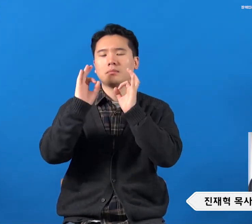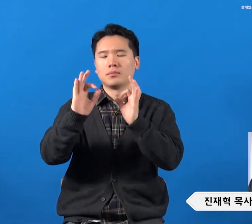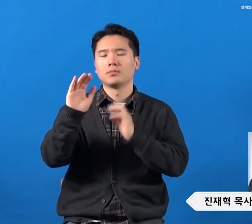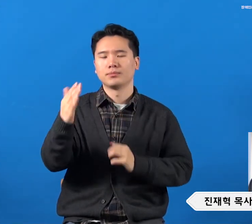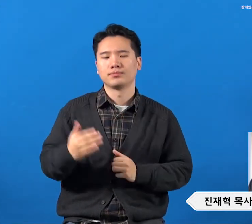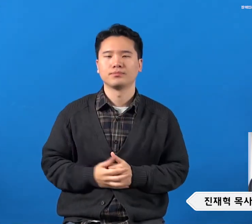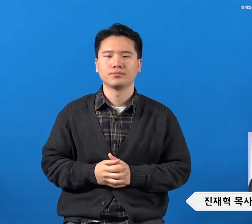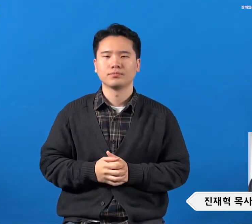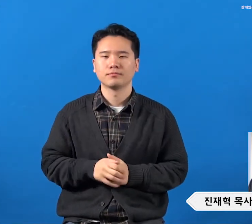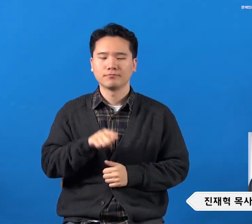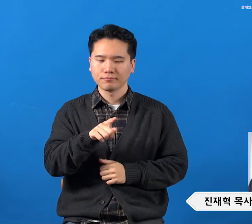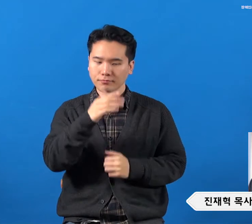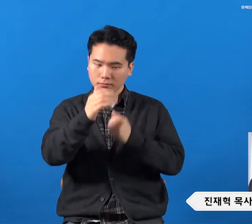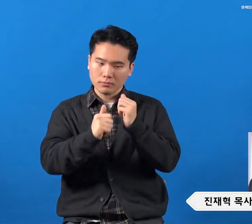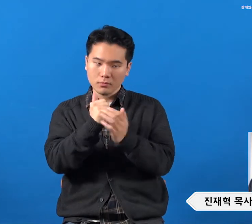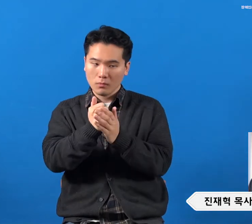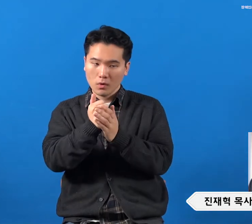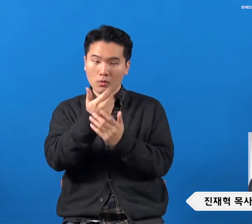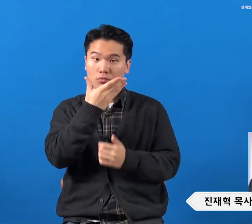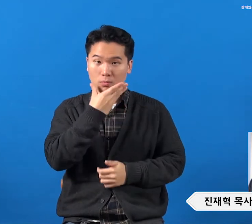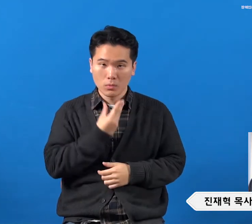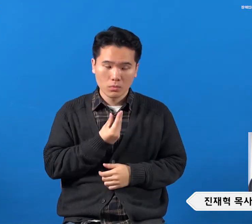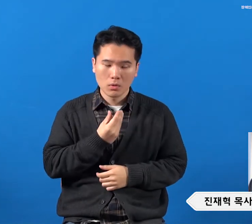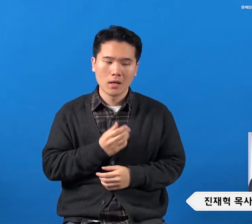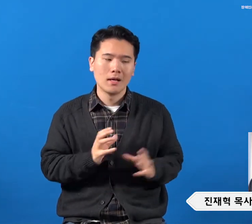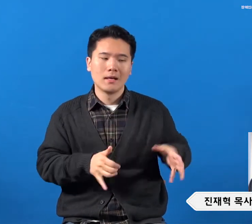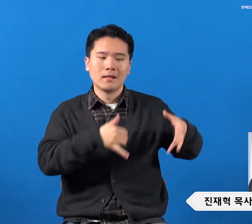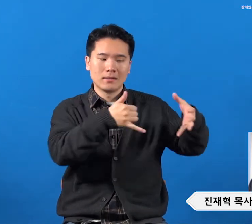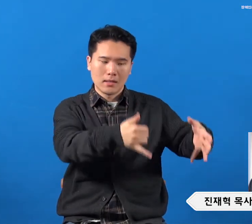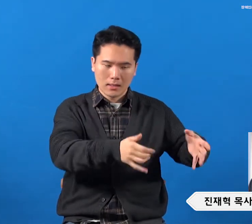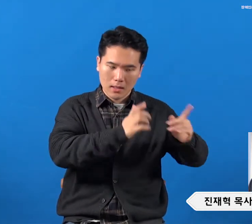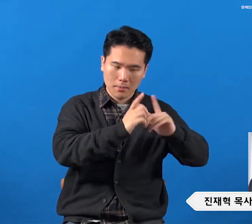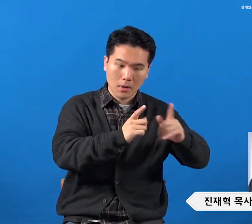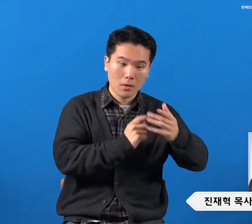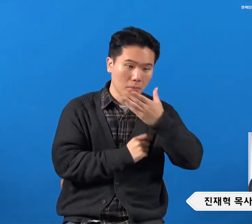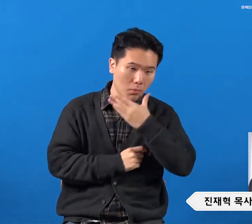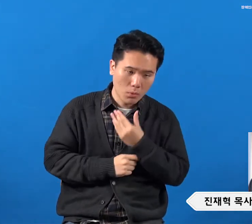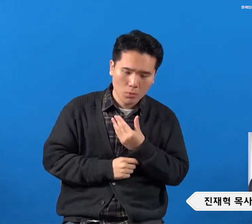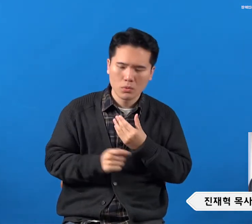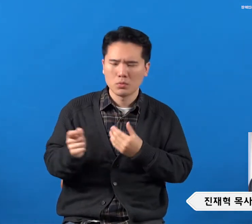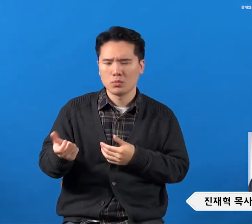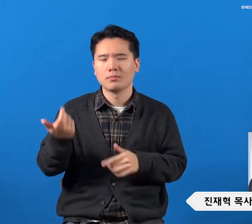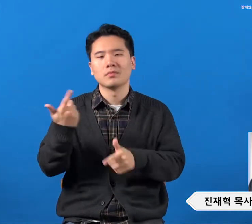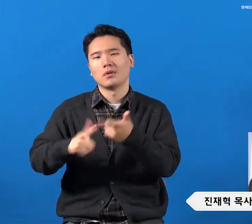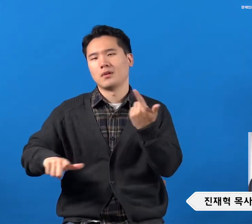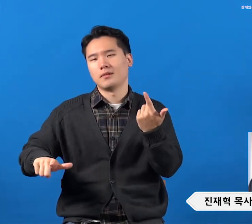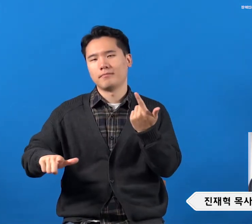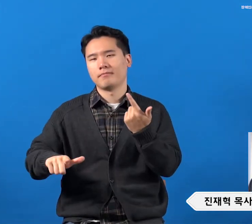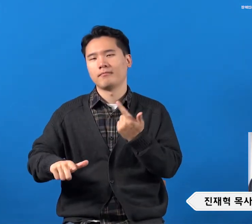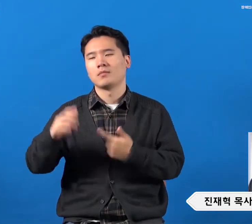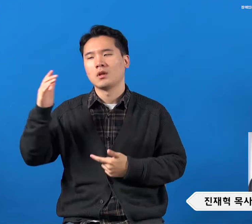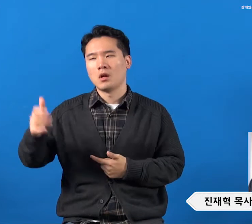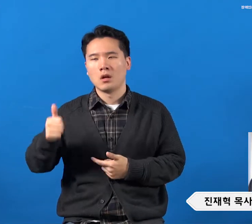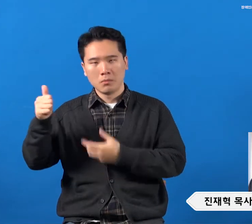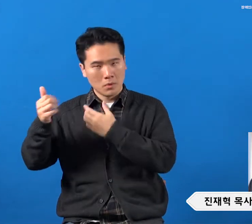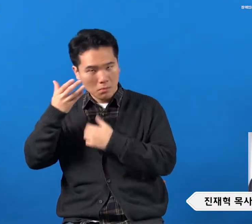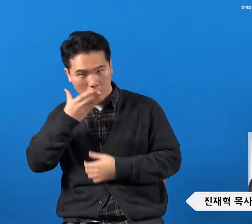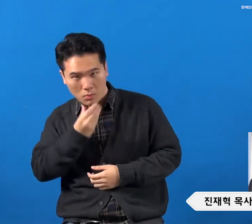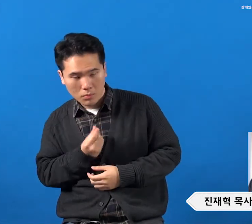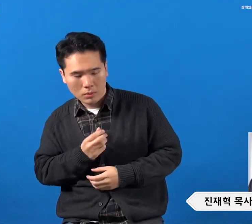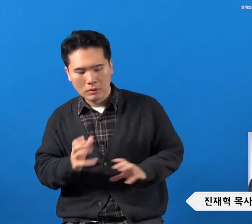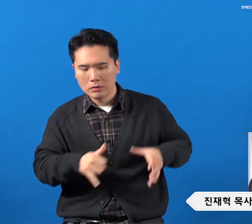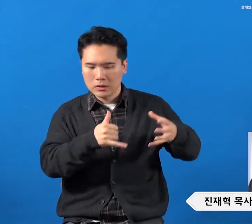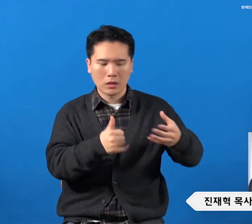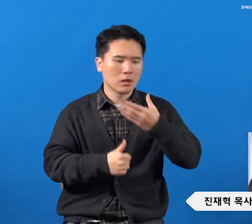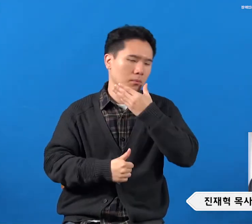것을 봅니다. 이 하나님의 축복은 세상이 말하는 복과 다름이 있음을 생각합니다. 오늘 이